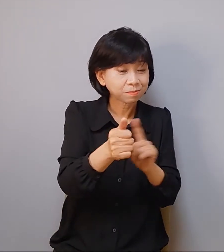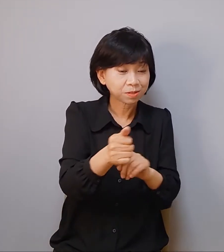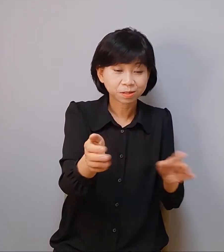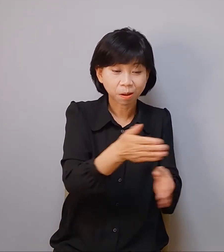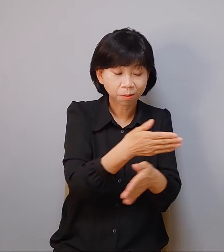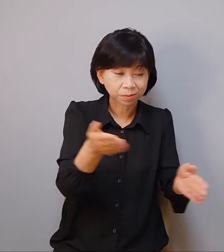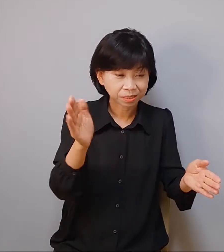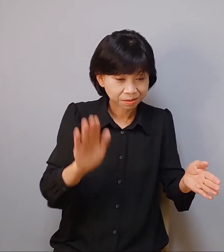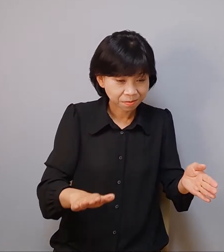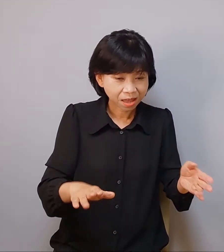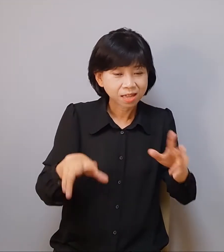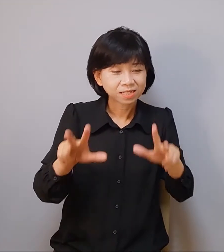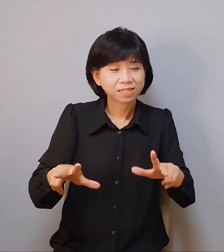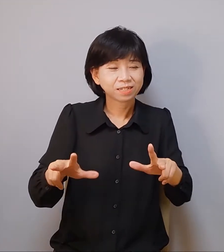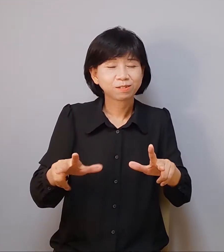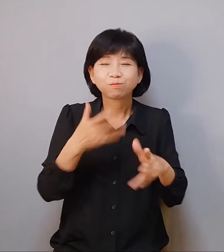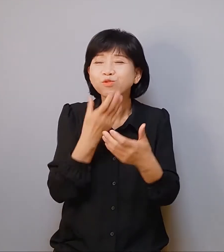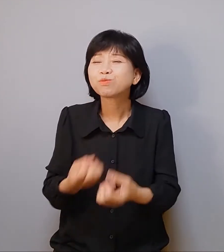한번 하겠습니다.